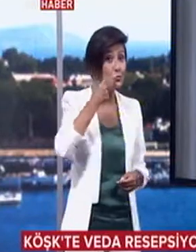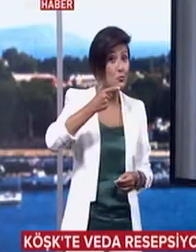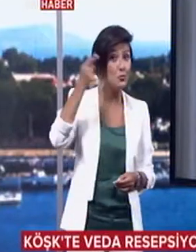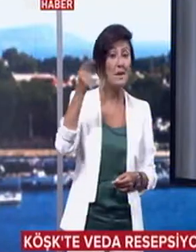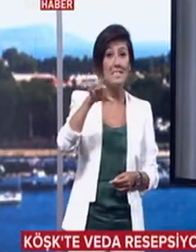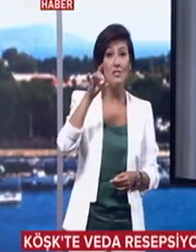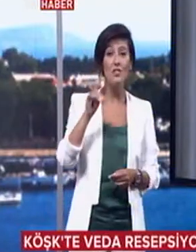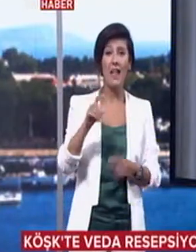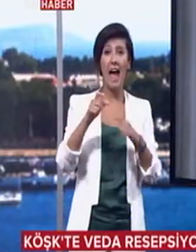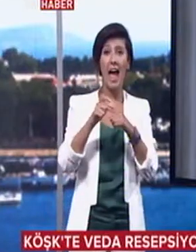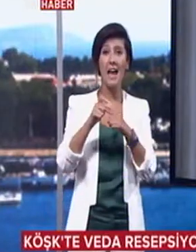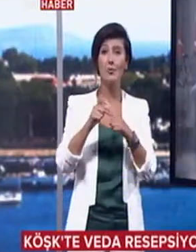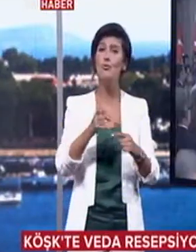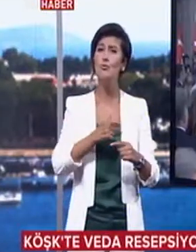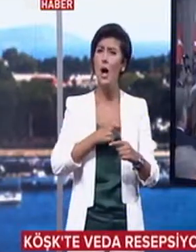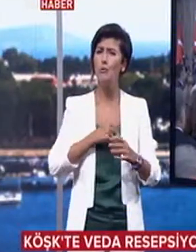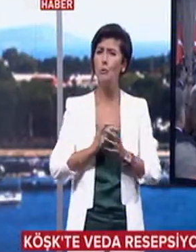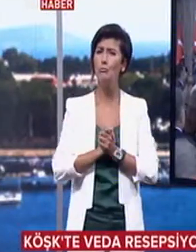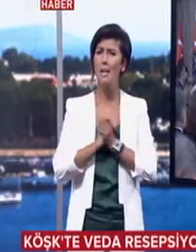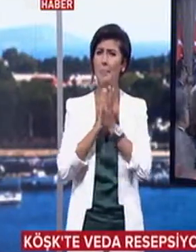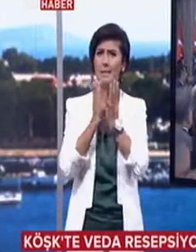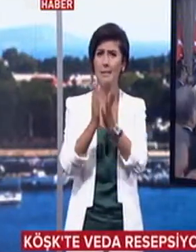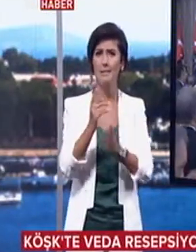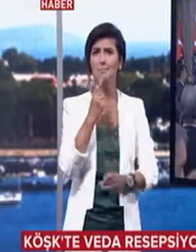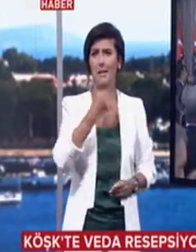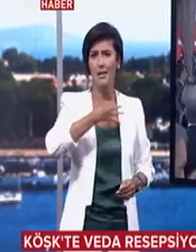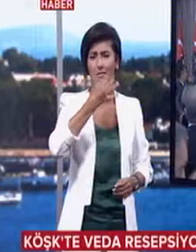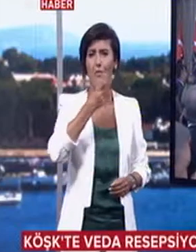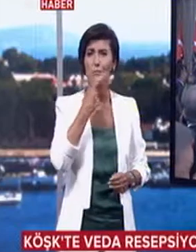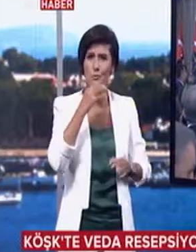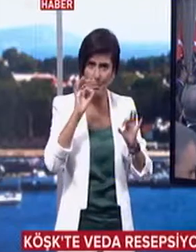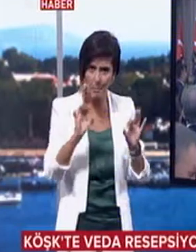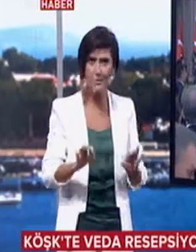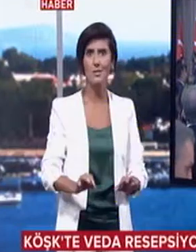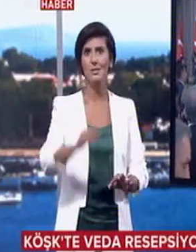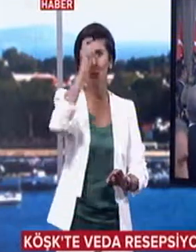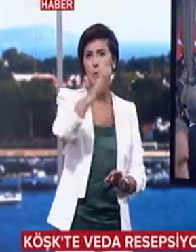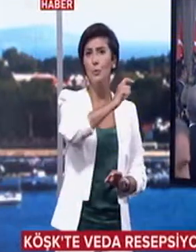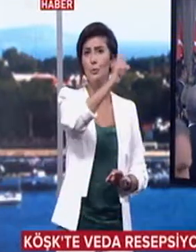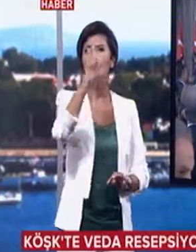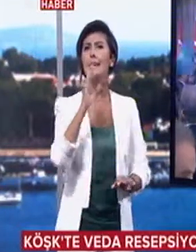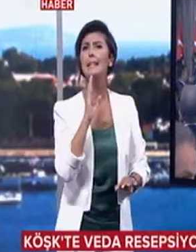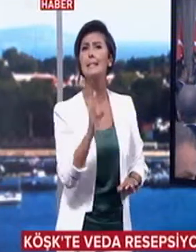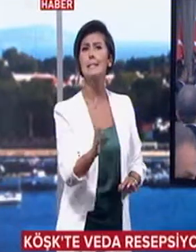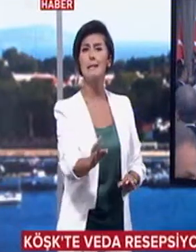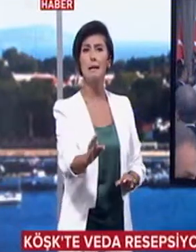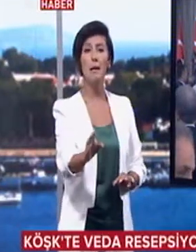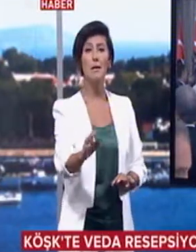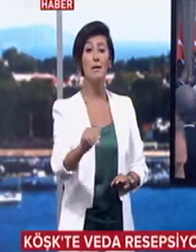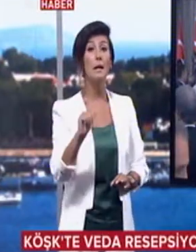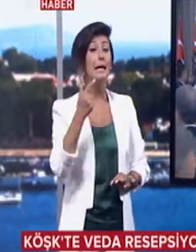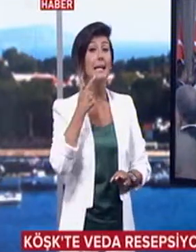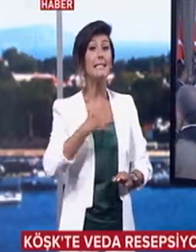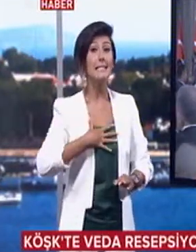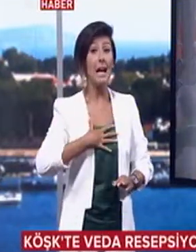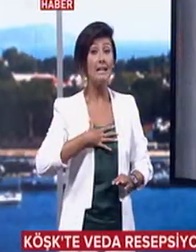12. Cumhurbaşkanı seçilen Erdoğan'ı canı gönülden tebrik ederim ifadeleri sözlerine başladı. Türkiye'nin istikrarı,